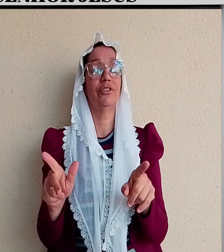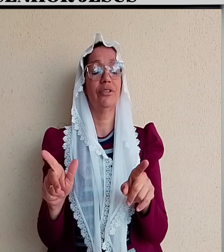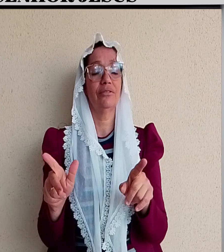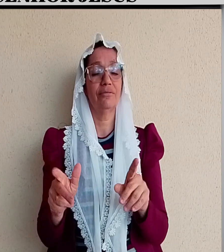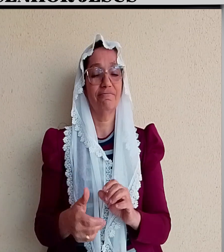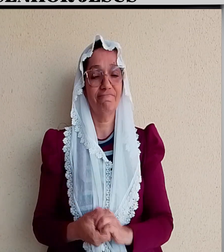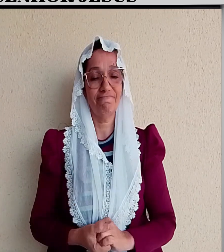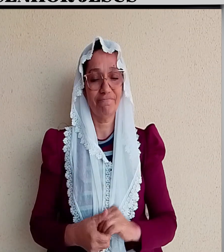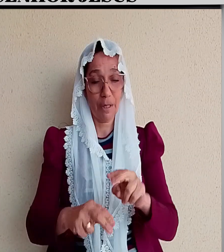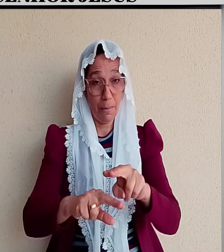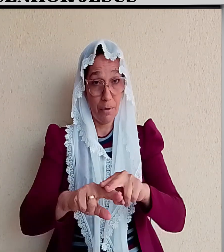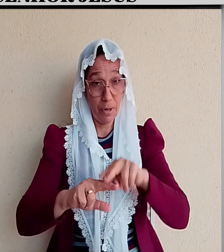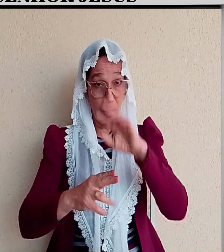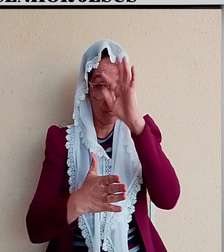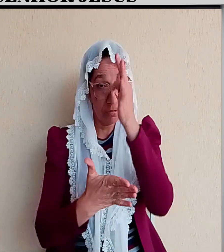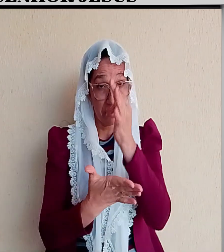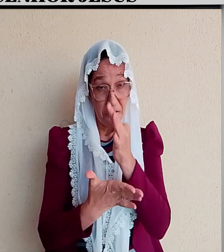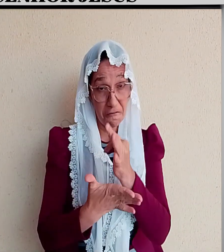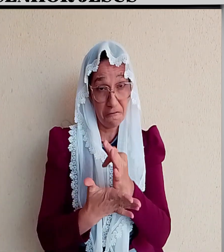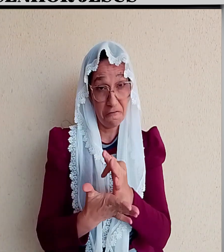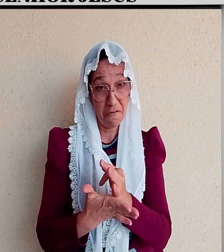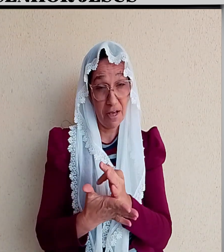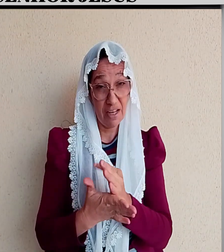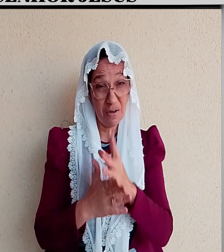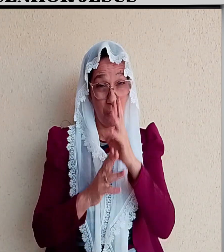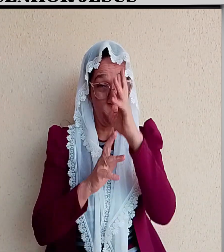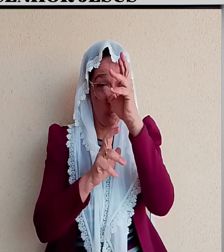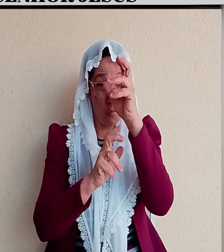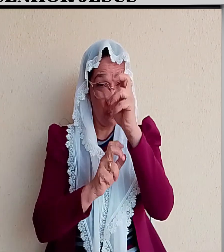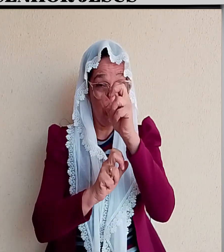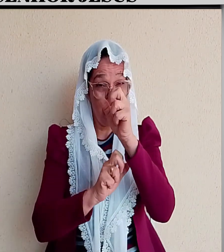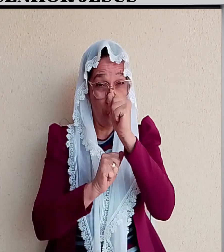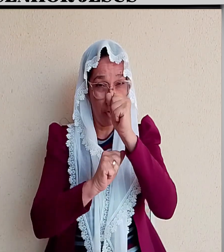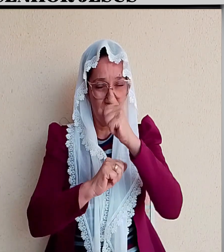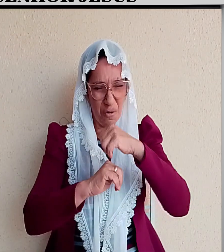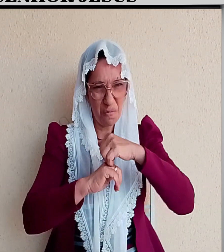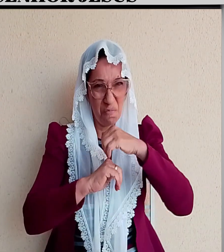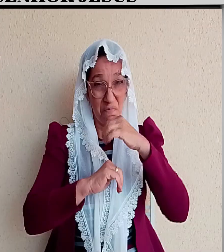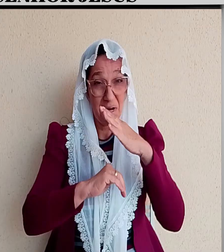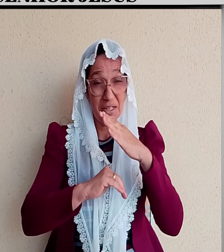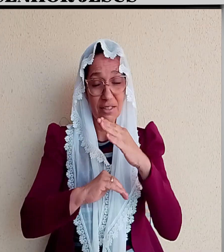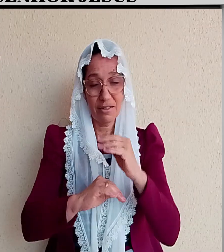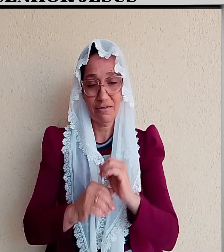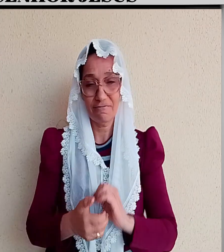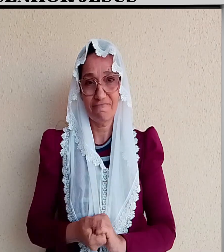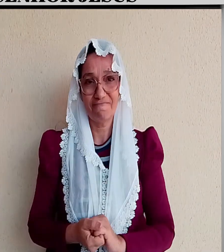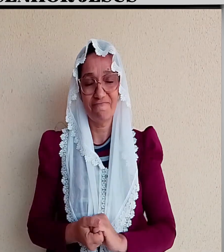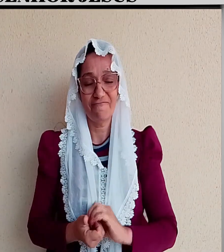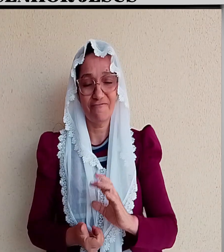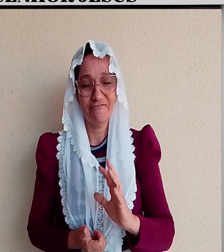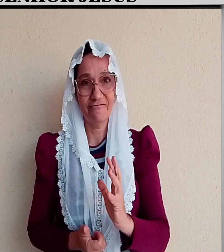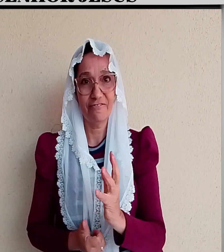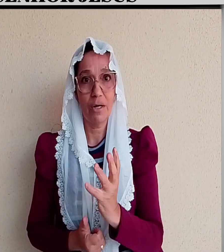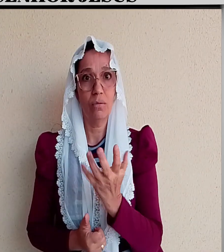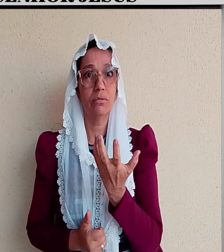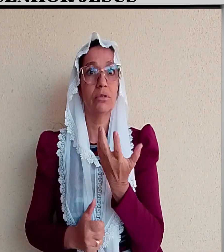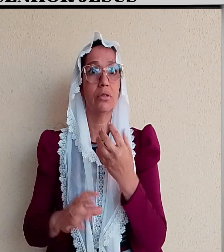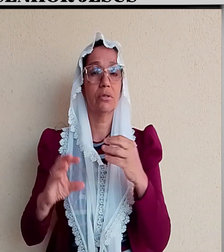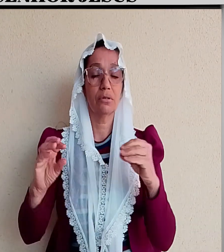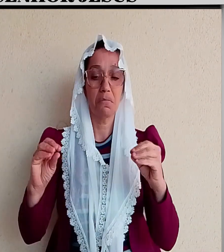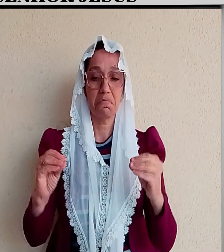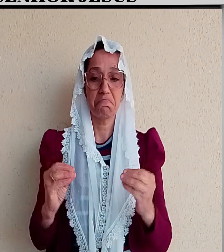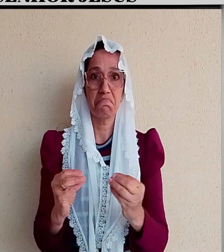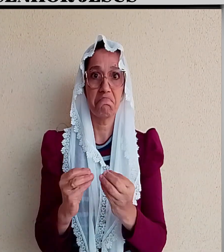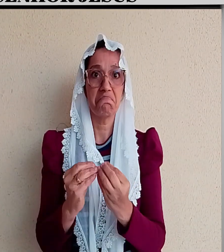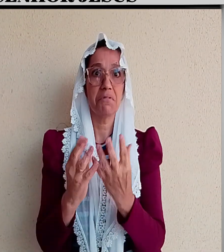crédito, não. A tua fé a partir de hoje, aleluia, vai ser sobrenatural, vai aparecer aonde não tem. Glória a Jesus. Vai nascer